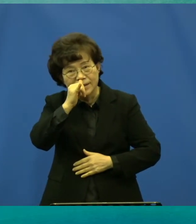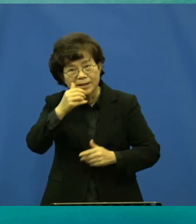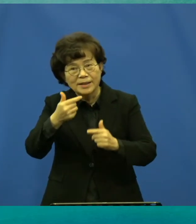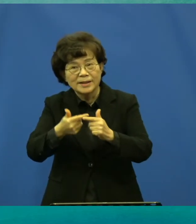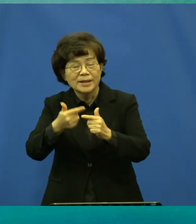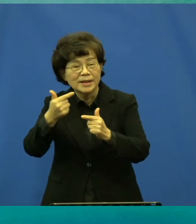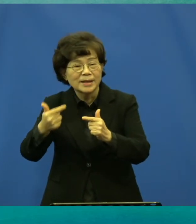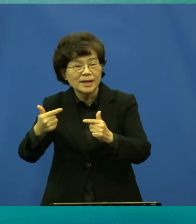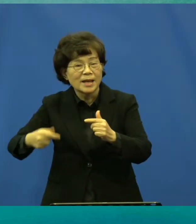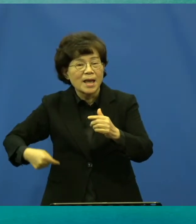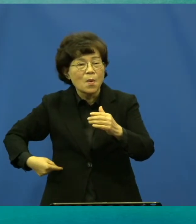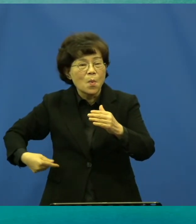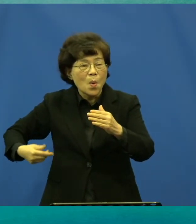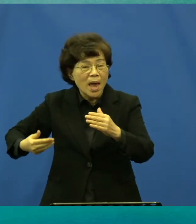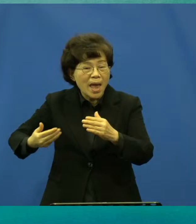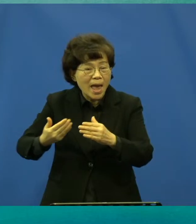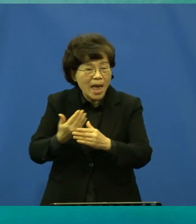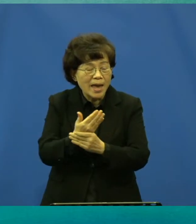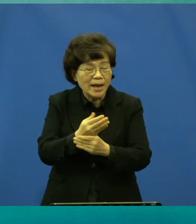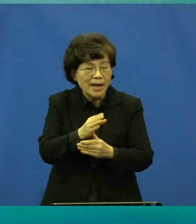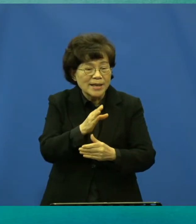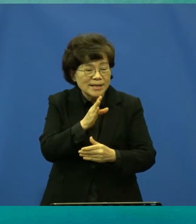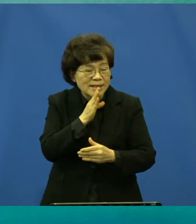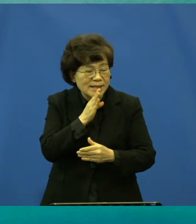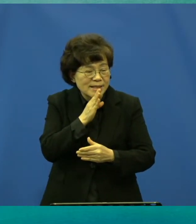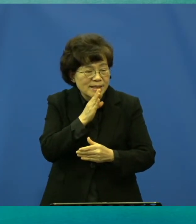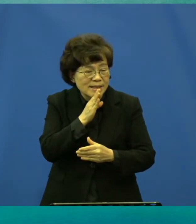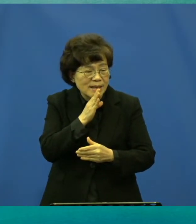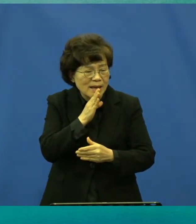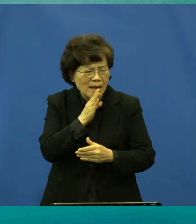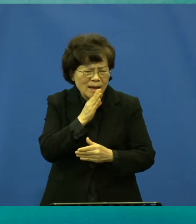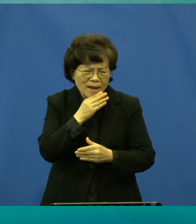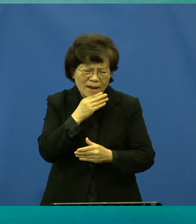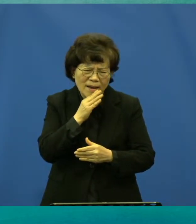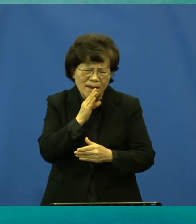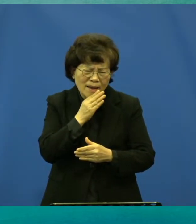니느웨의 회개가 진정성이 있는 것이 아니라고 믿고 싶은 거죠.